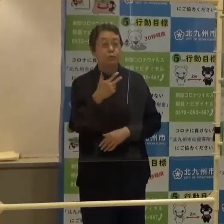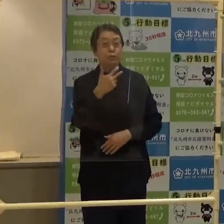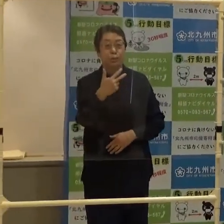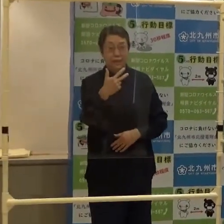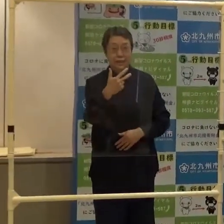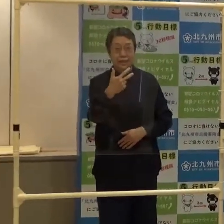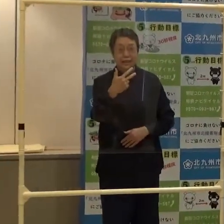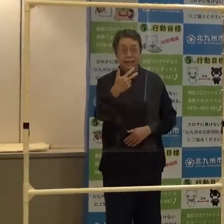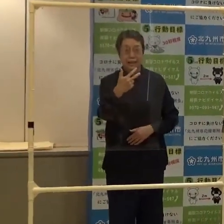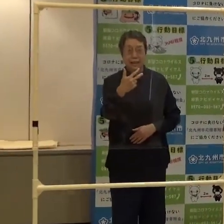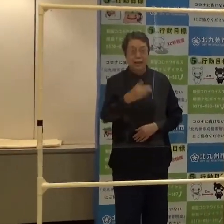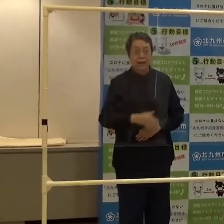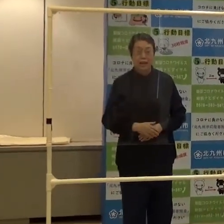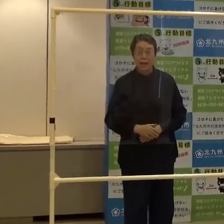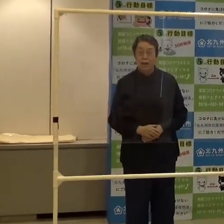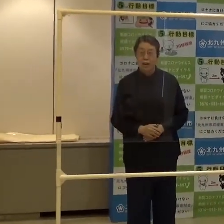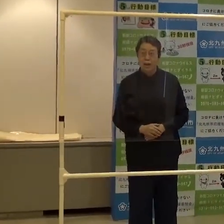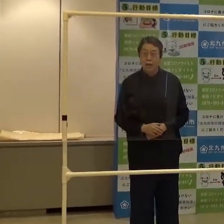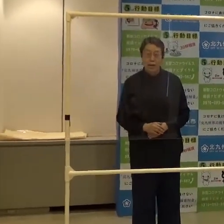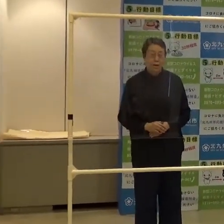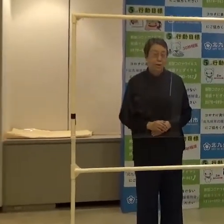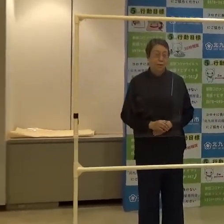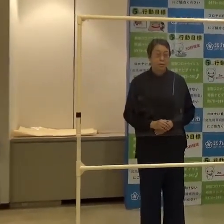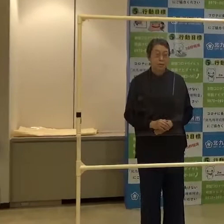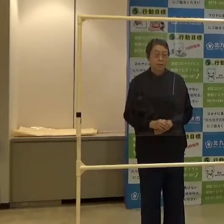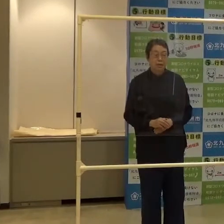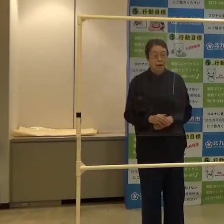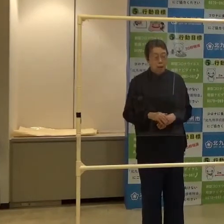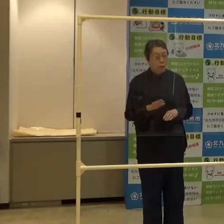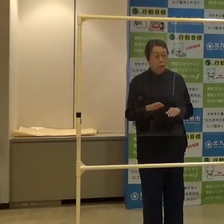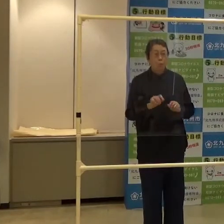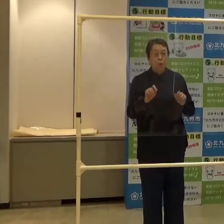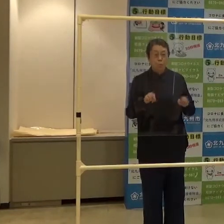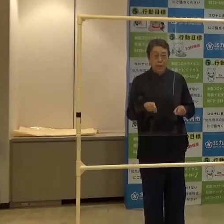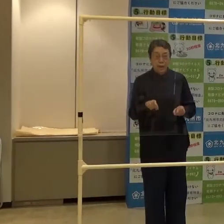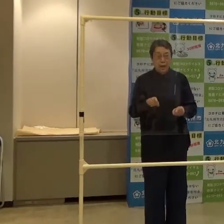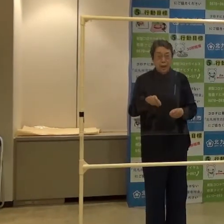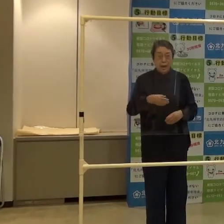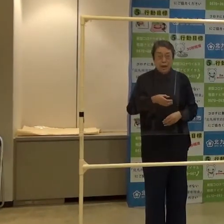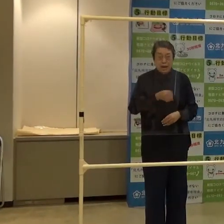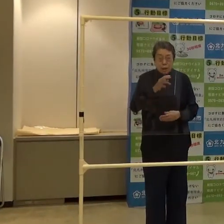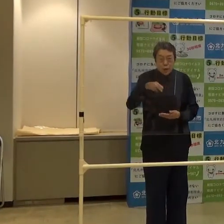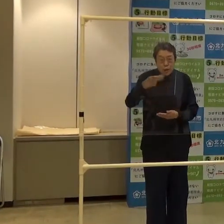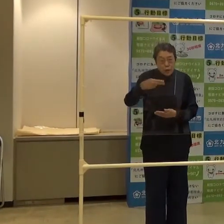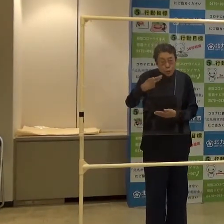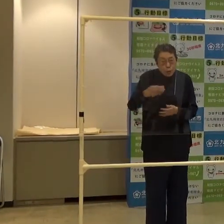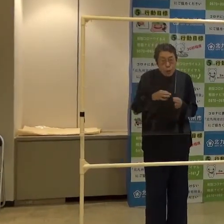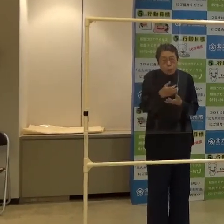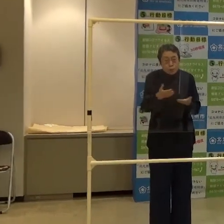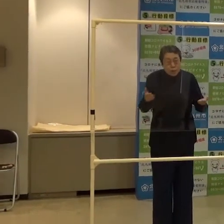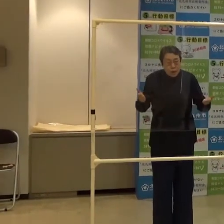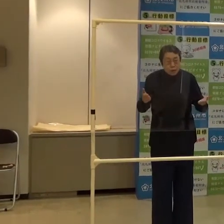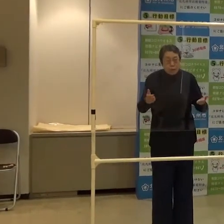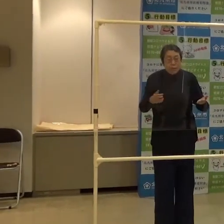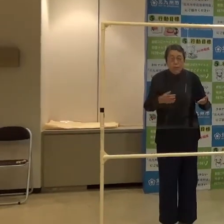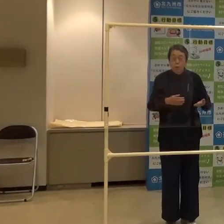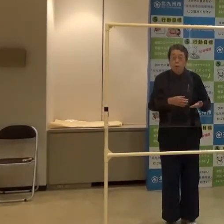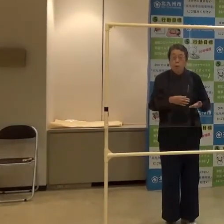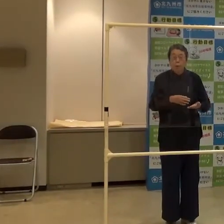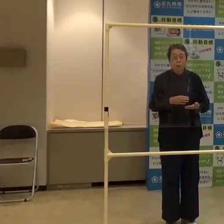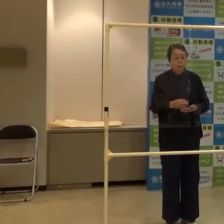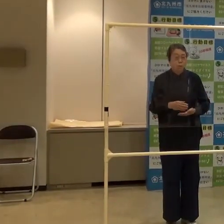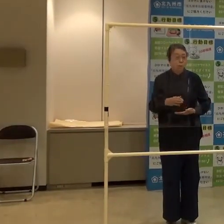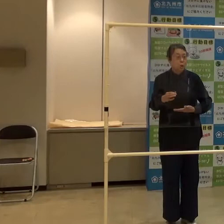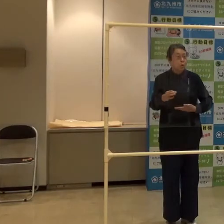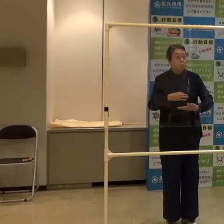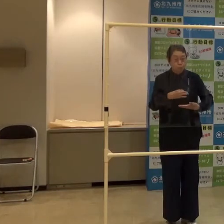の、影響もあったことで、まあ、飲食店大体こうどのくらいこう売上投資の売上の落ち込み、まあ、裸でどの